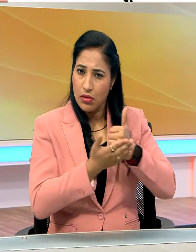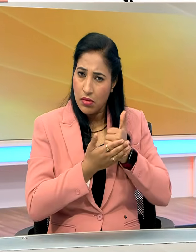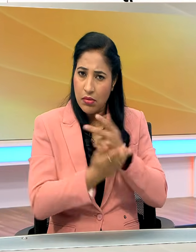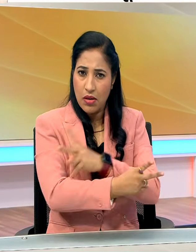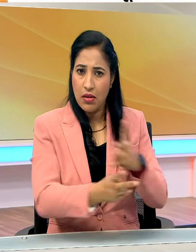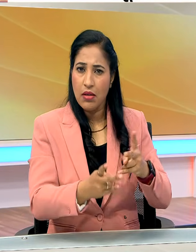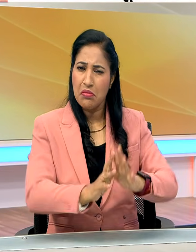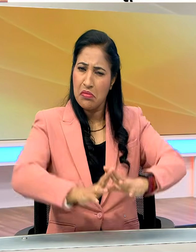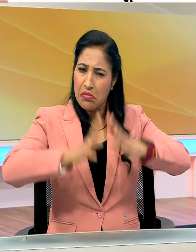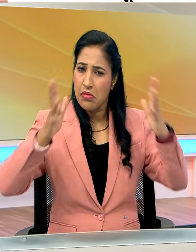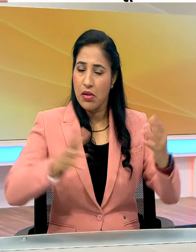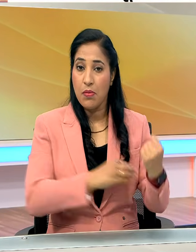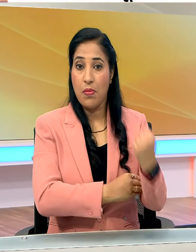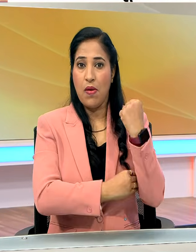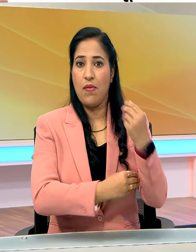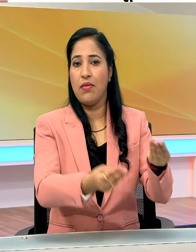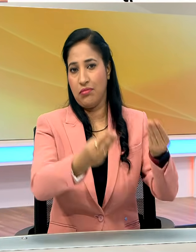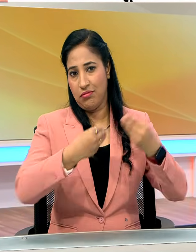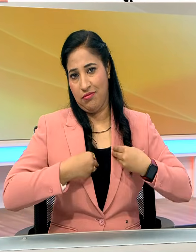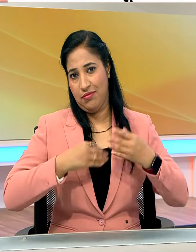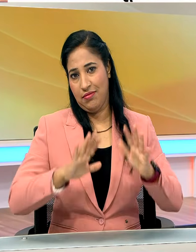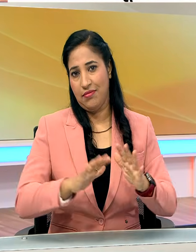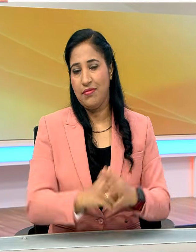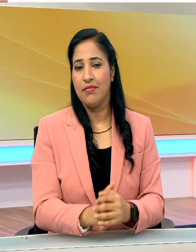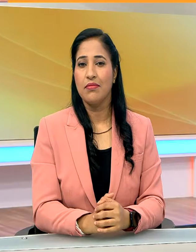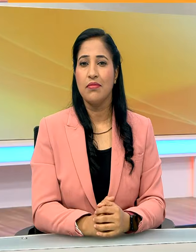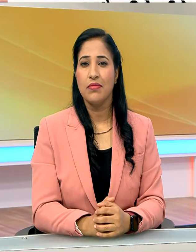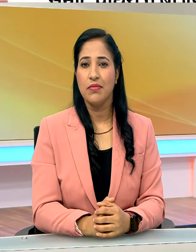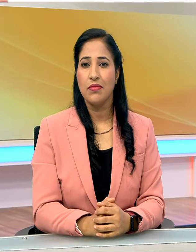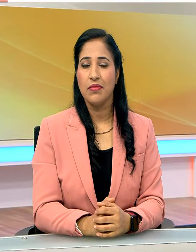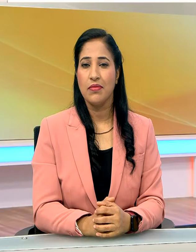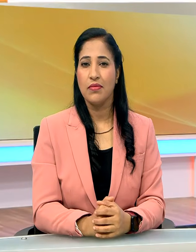मेरी सबसे बड़ी शक्ति है।